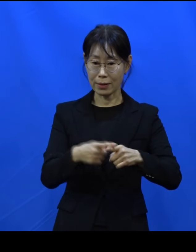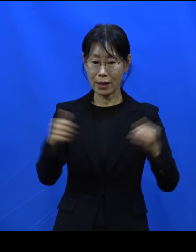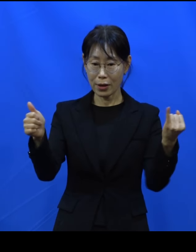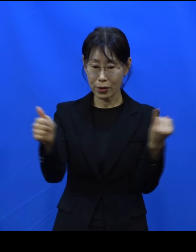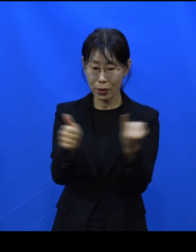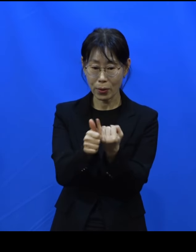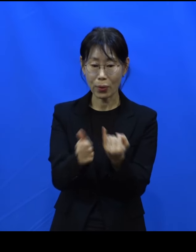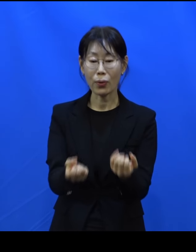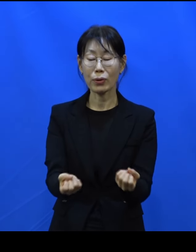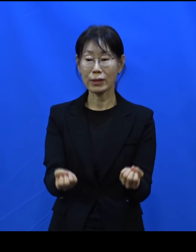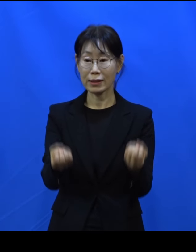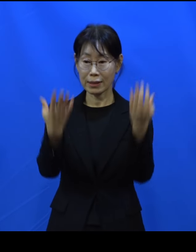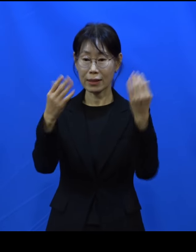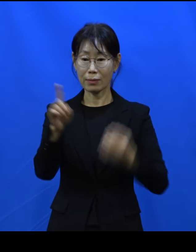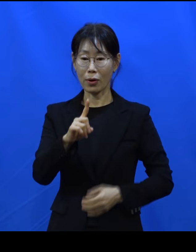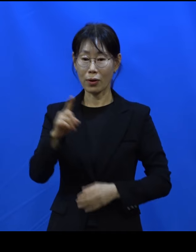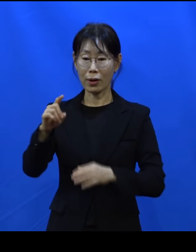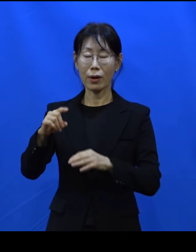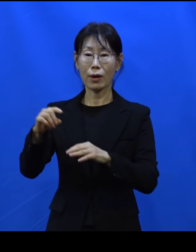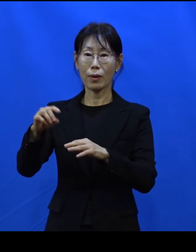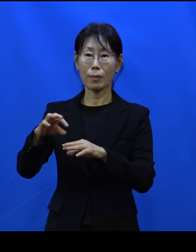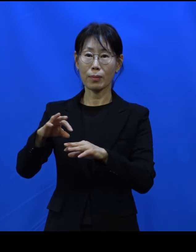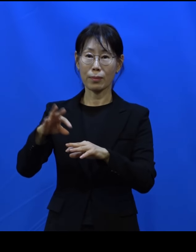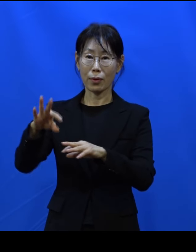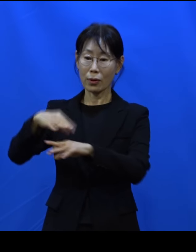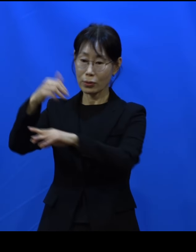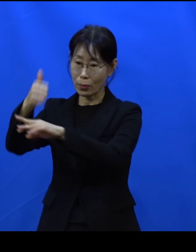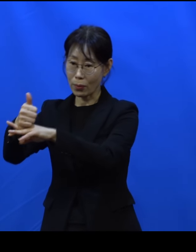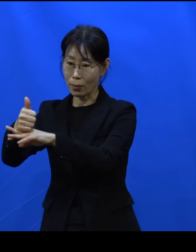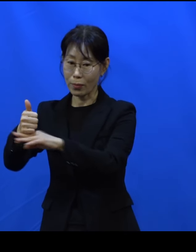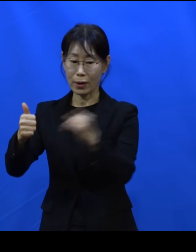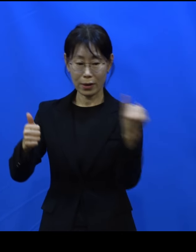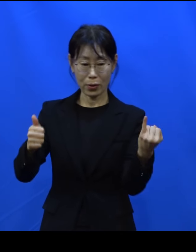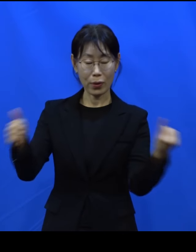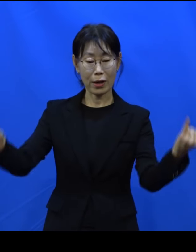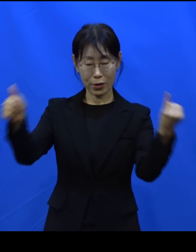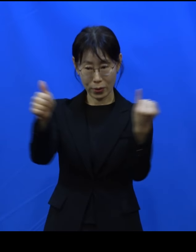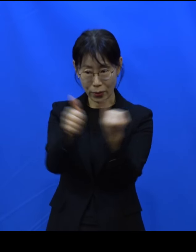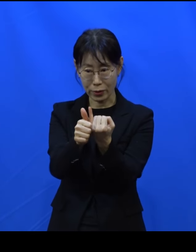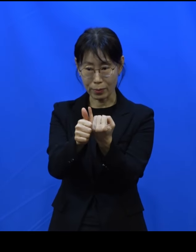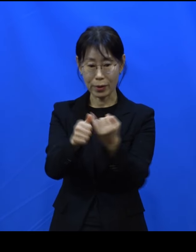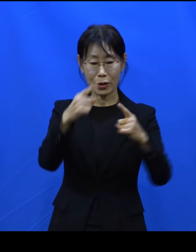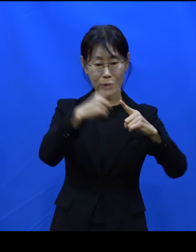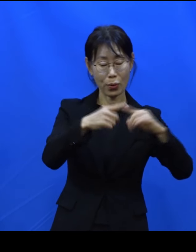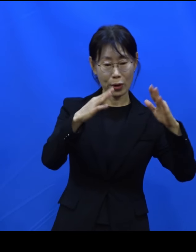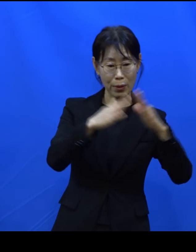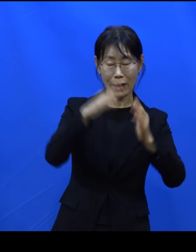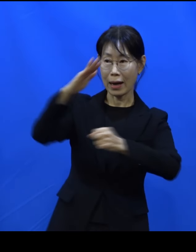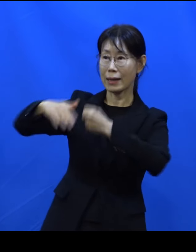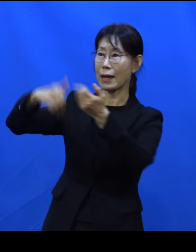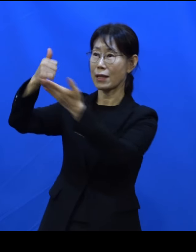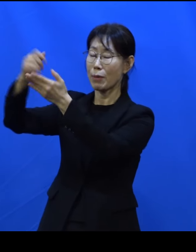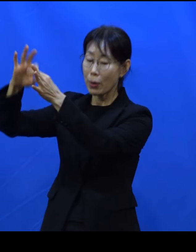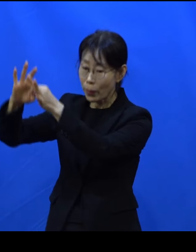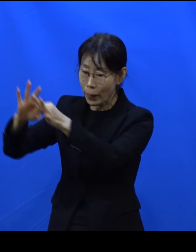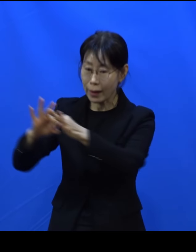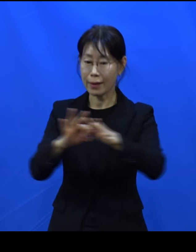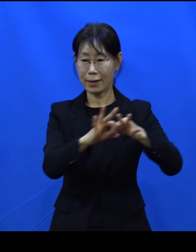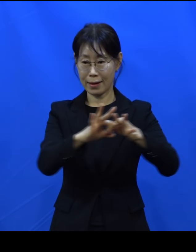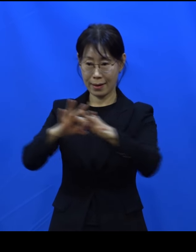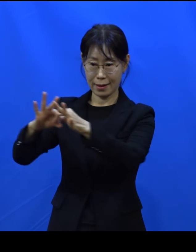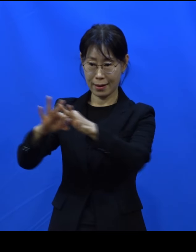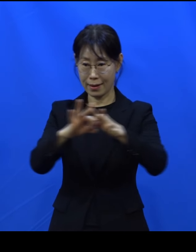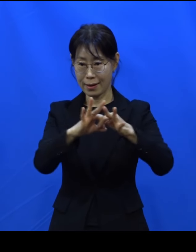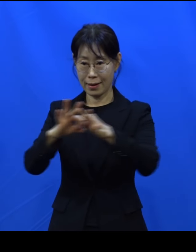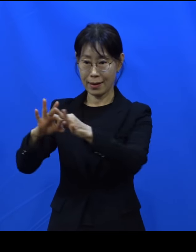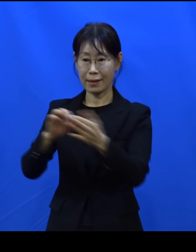술라미와 솔로몬의 결혼은 교회와 그리스도와의 연합, 그것을 상징적으로 묘사하는 겁니다.